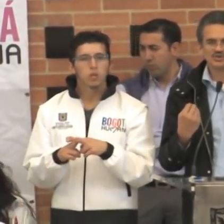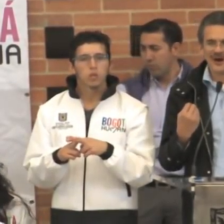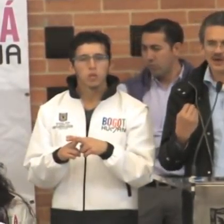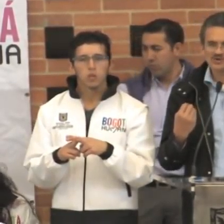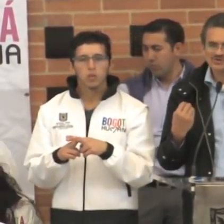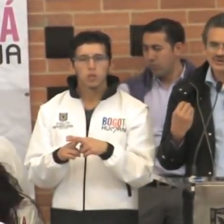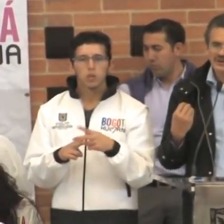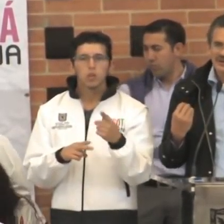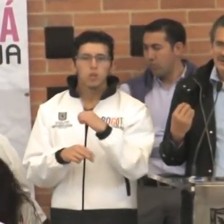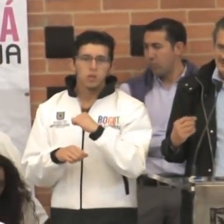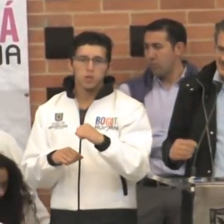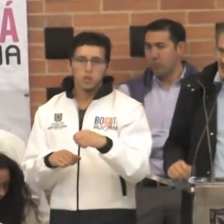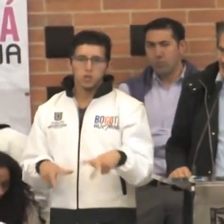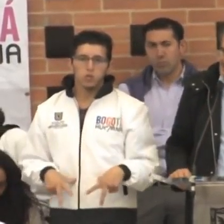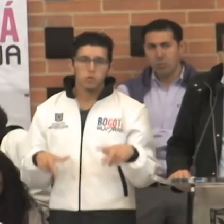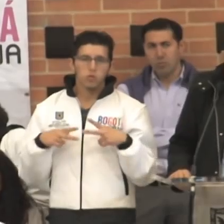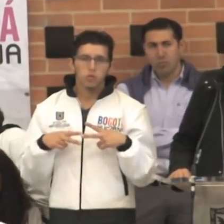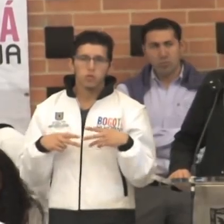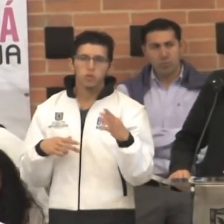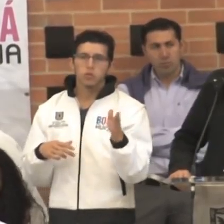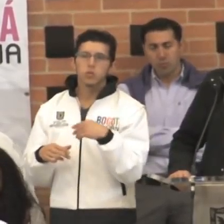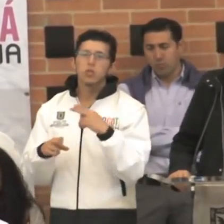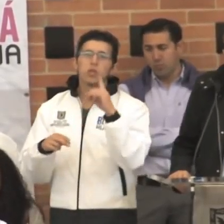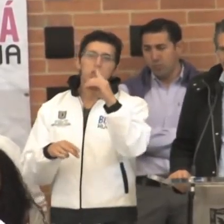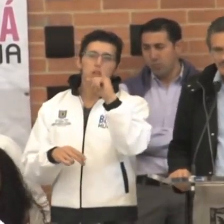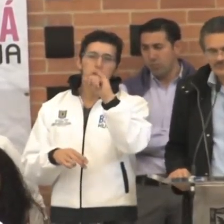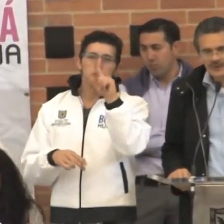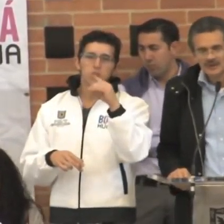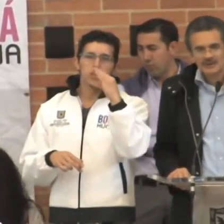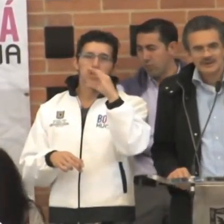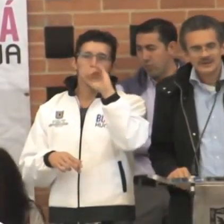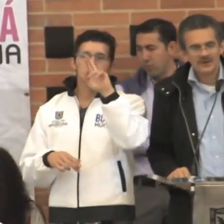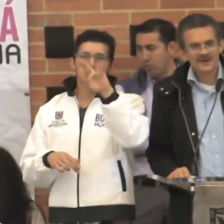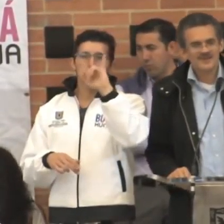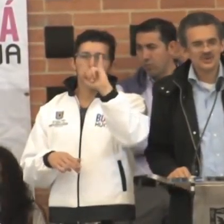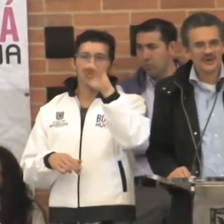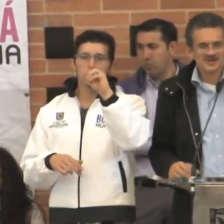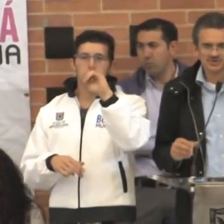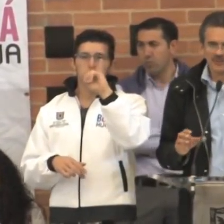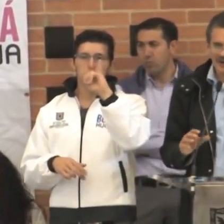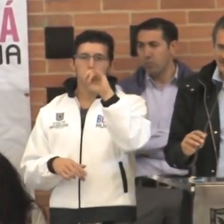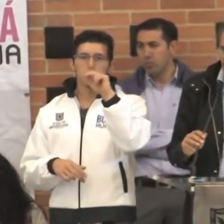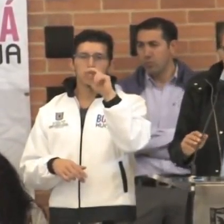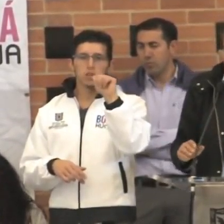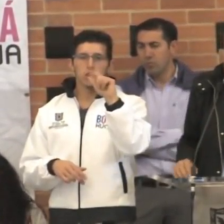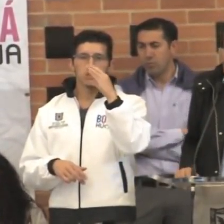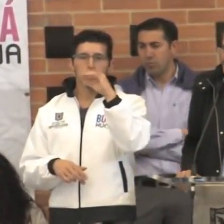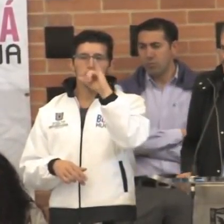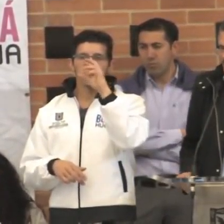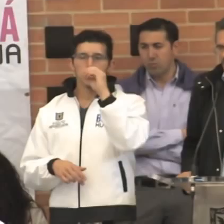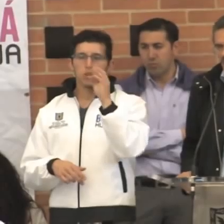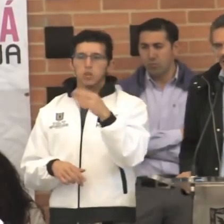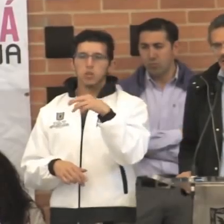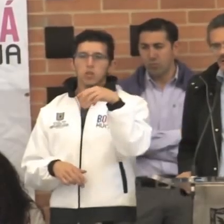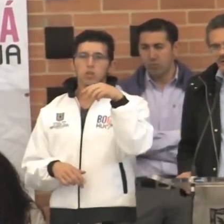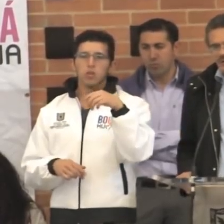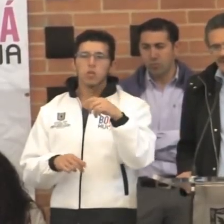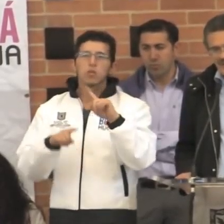en derechos humanos discriminación positiva. Y ahora que menciono derechos humanos, debo